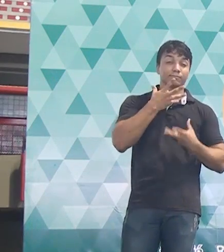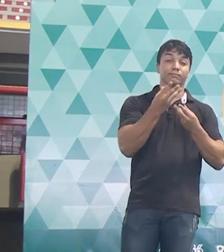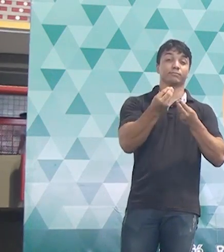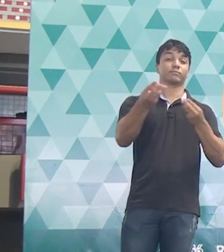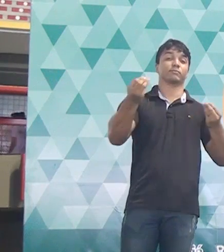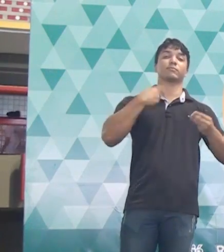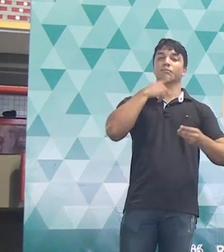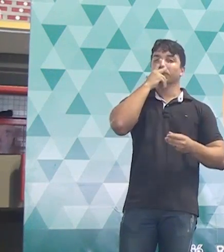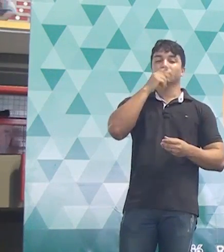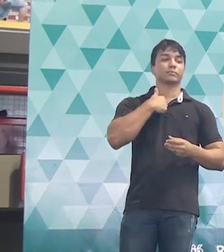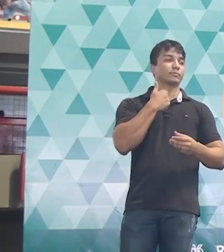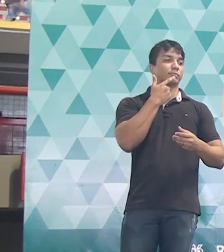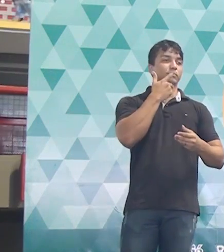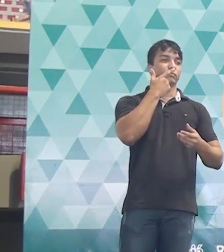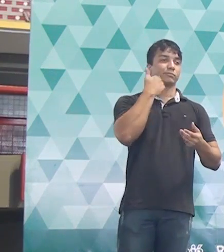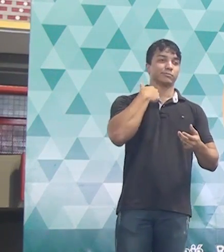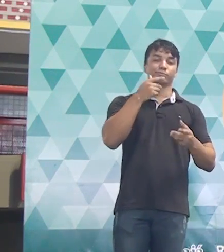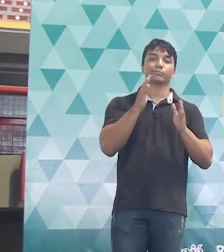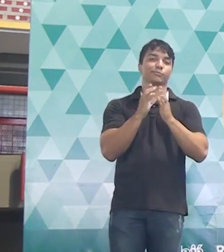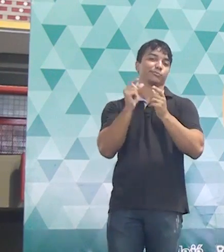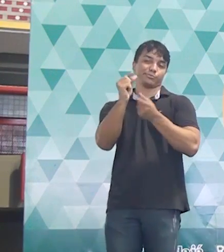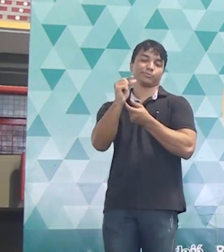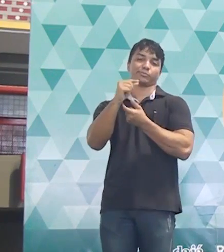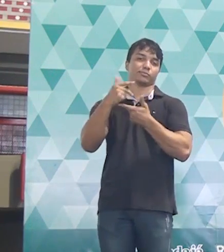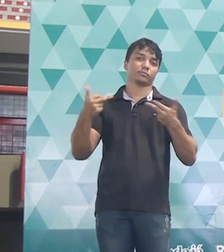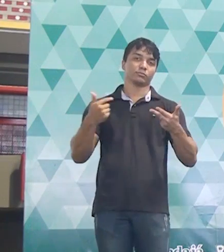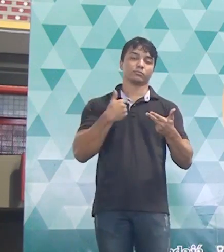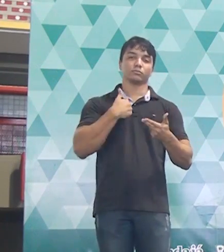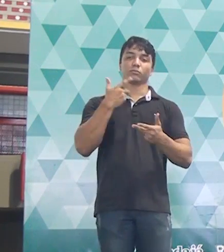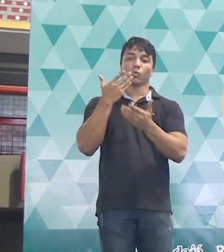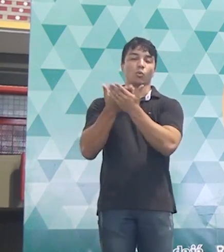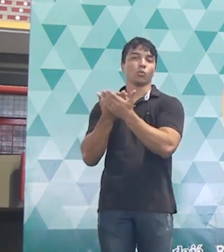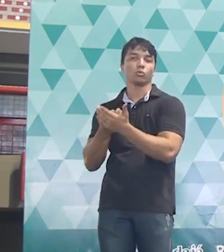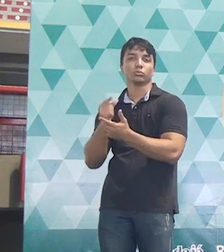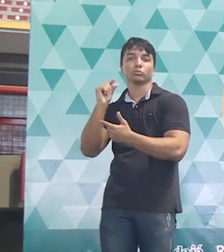vezes é insuficiente o que vocês veem lá. A gente fica meio